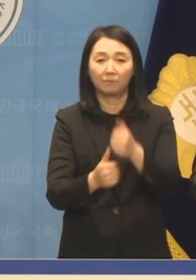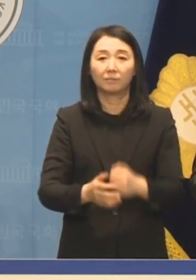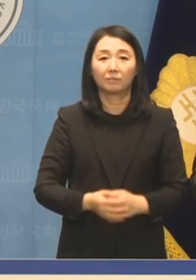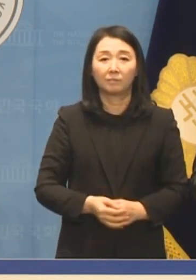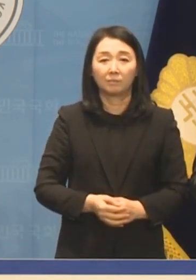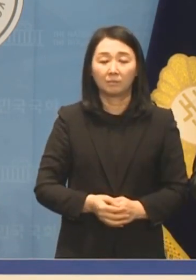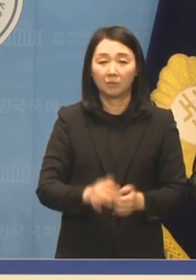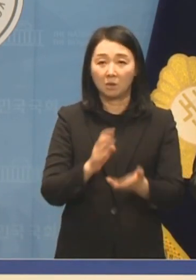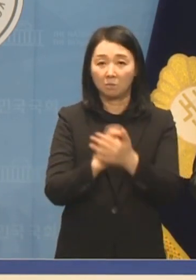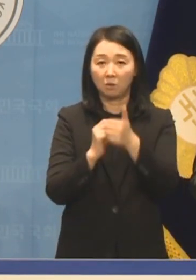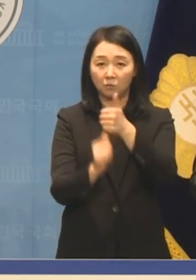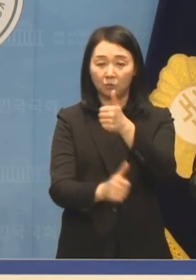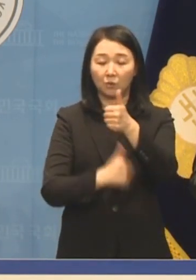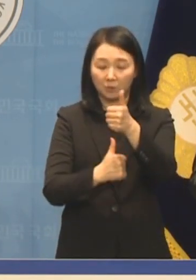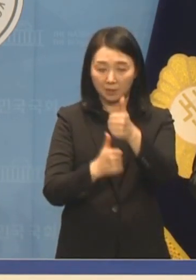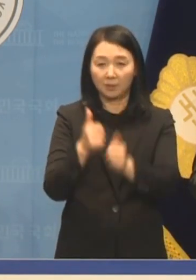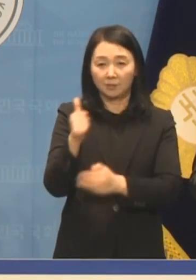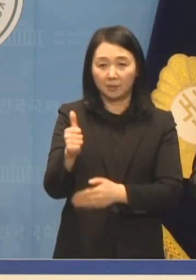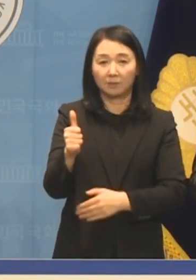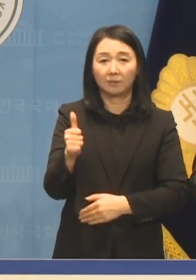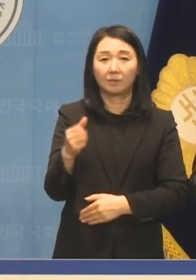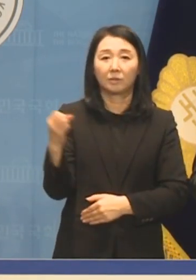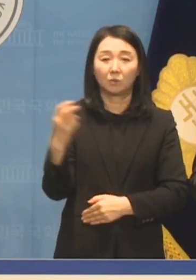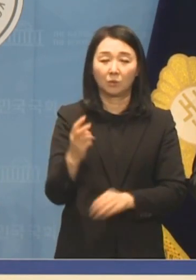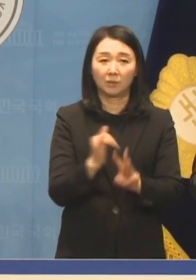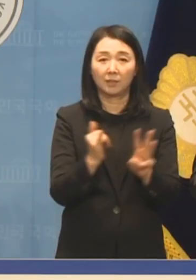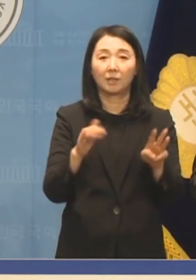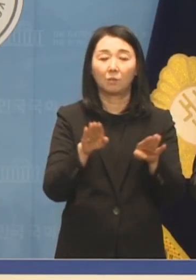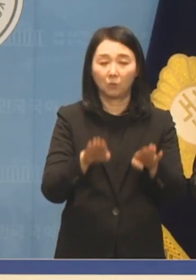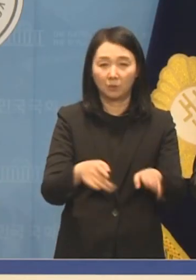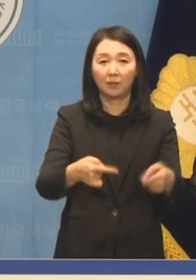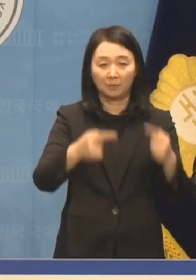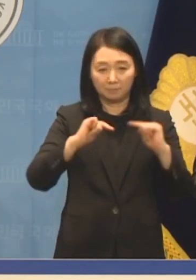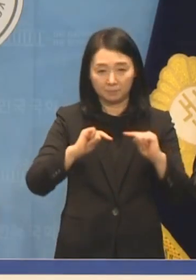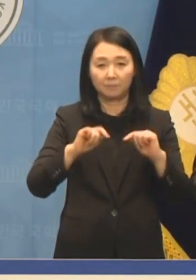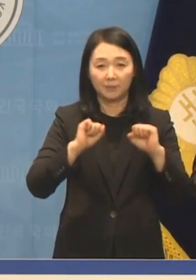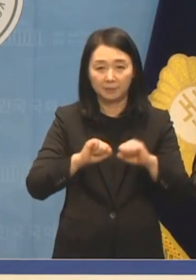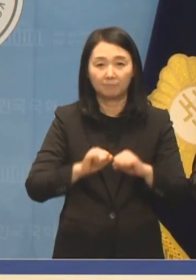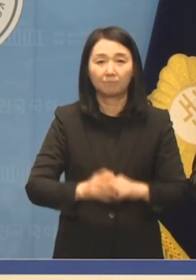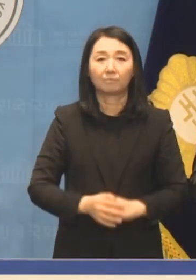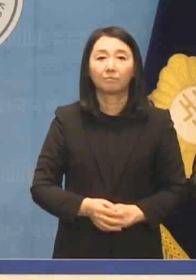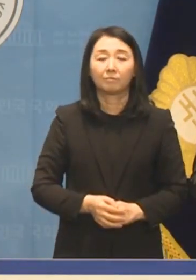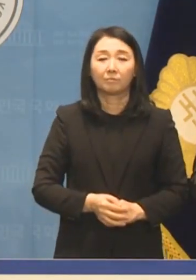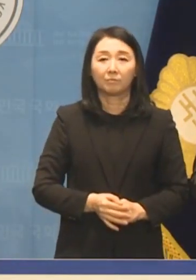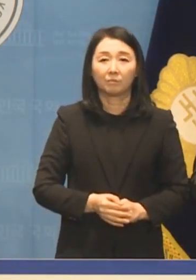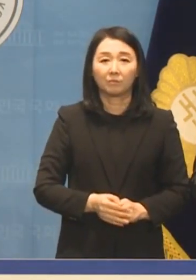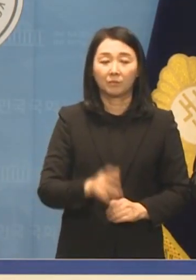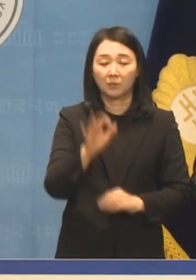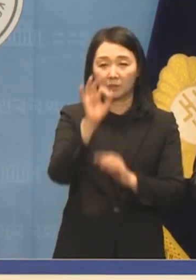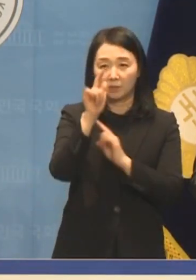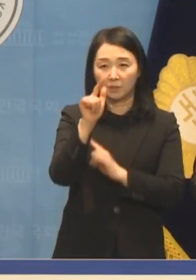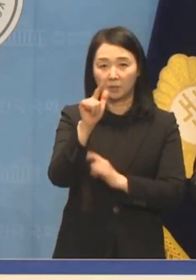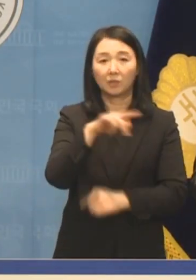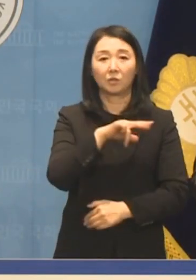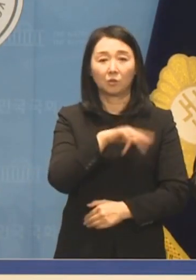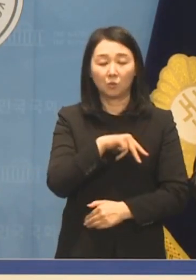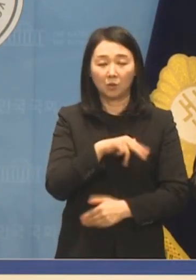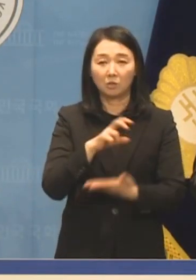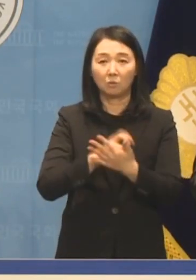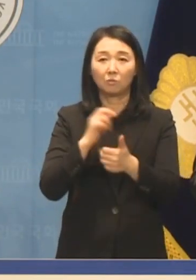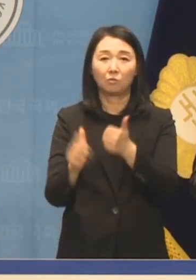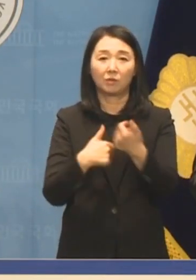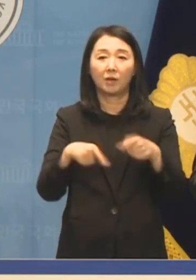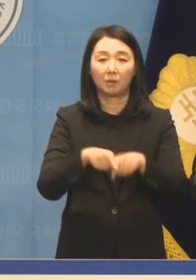법률위원회입니다. 법률위원회 위원장님 3분이 오늘 함께 하셨습니다. 우리 이용우 의원님이 법률위원장으로